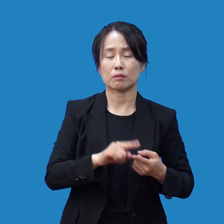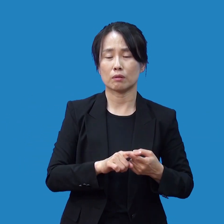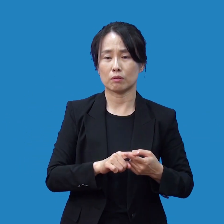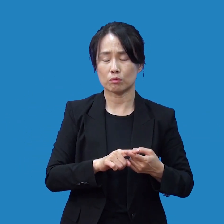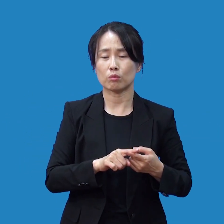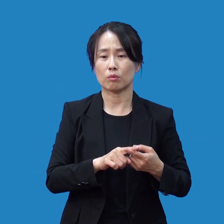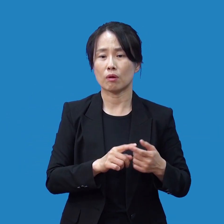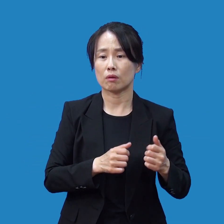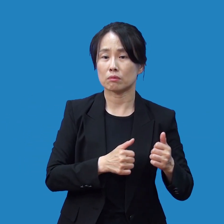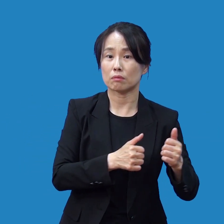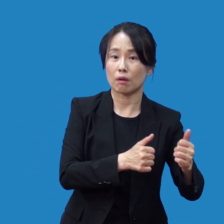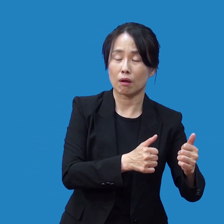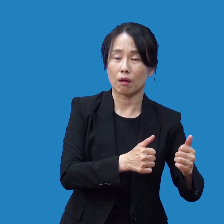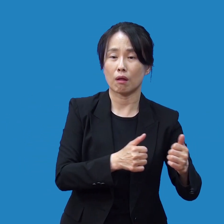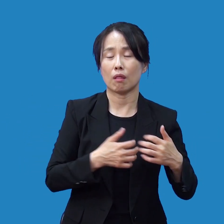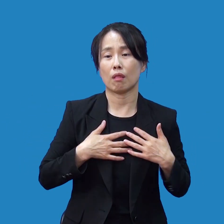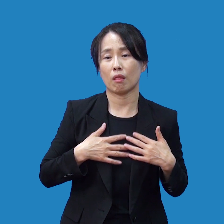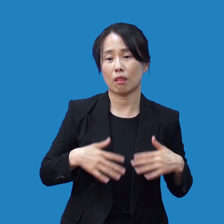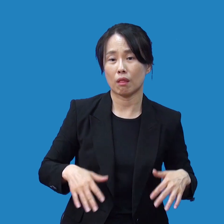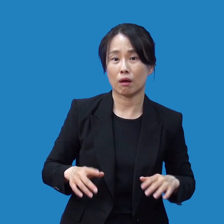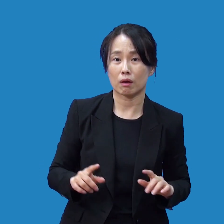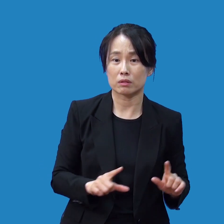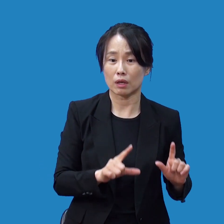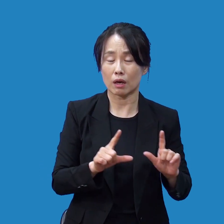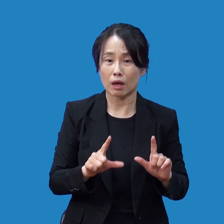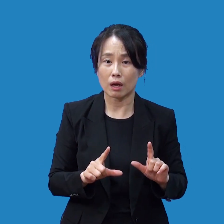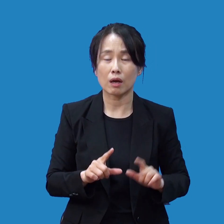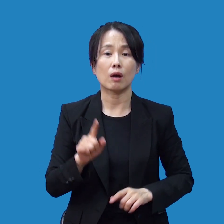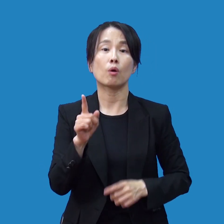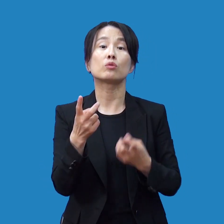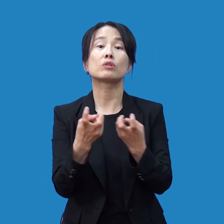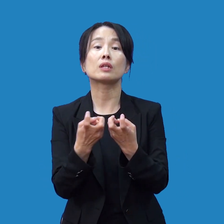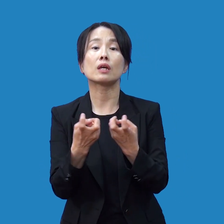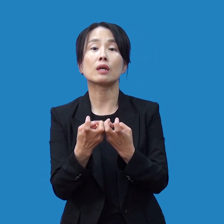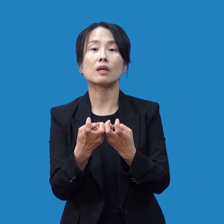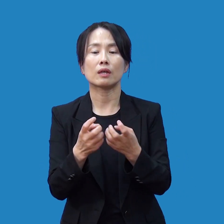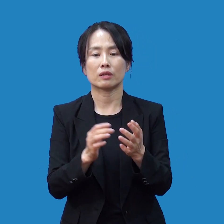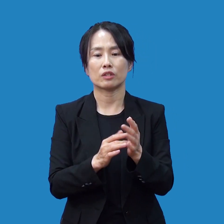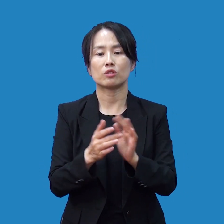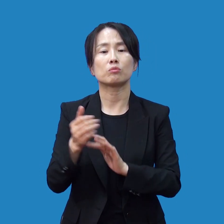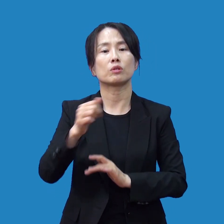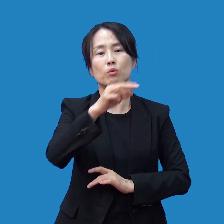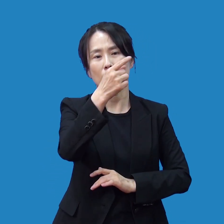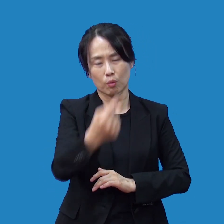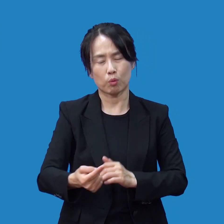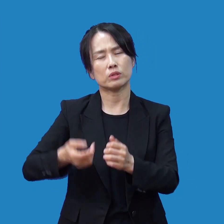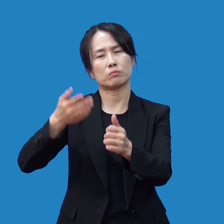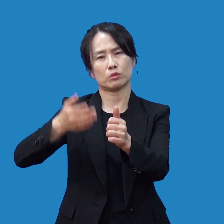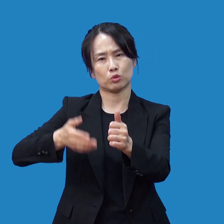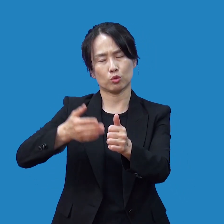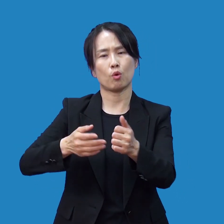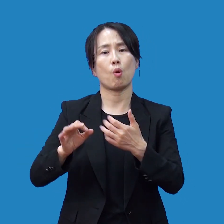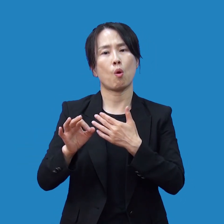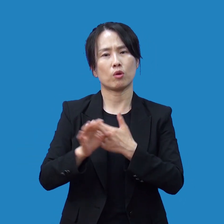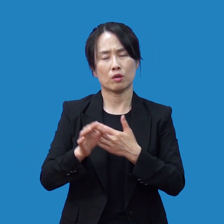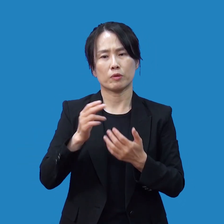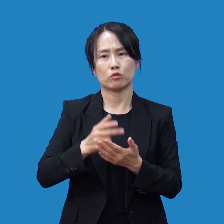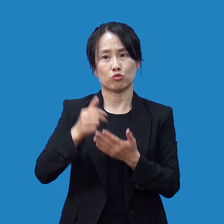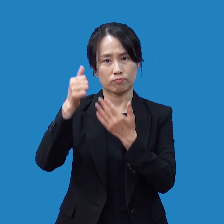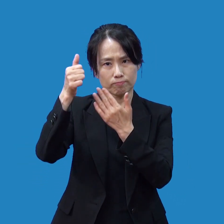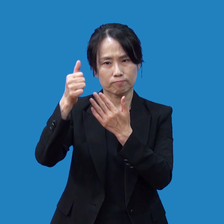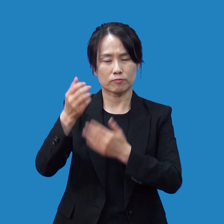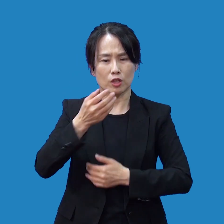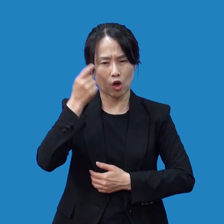잃고 힘을 잃었다. 어떻게 해야 될까요? 예수님께로 돌이키면 됩니다. 그러면 주님께서 성령 충만하게